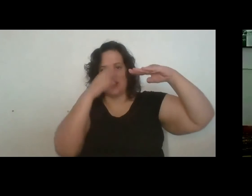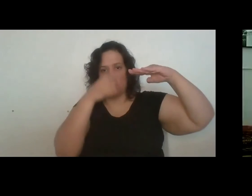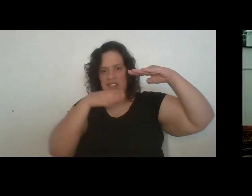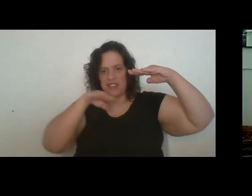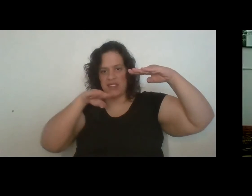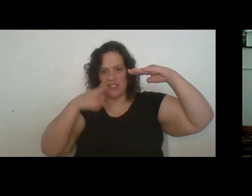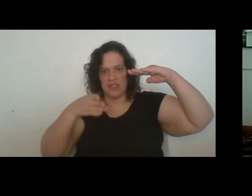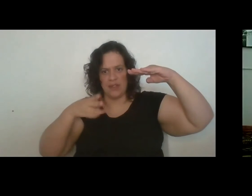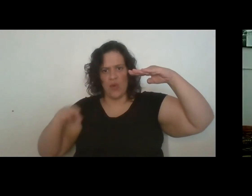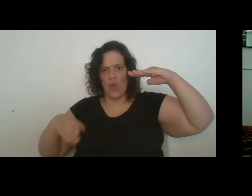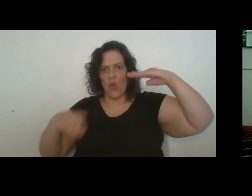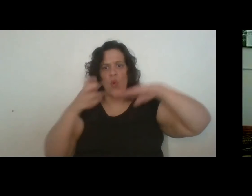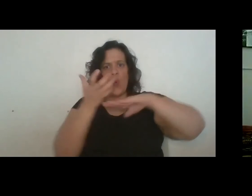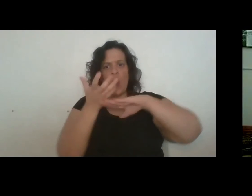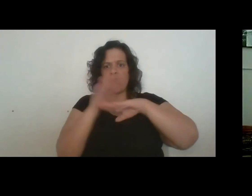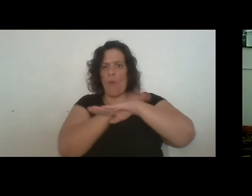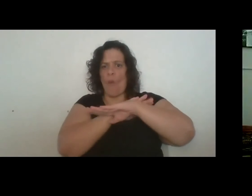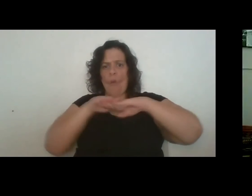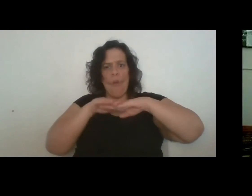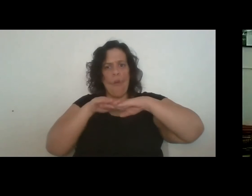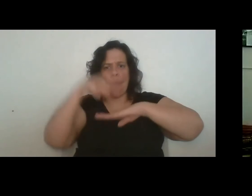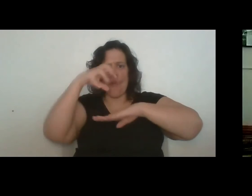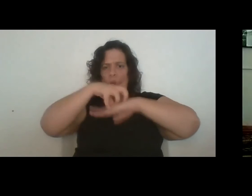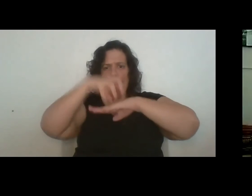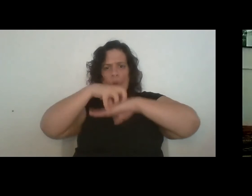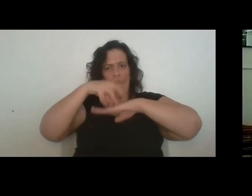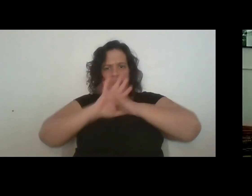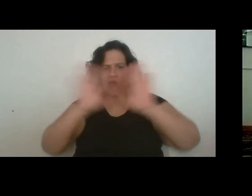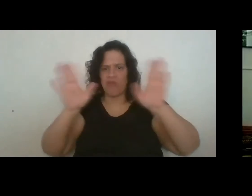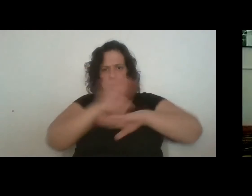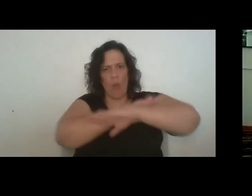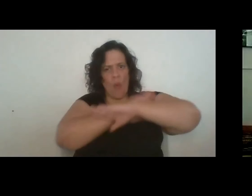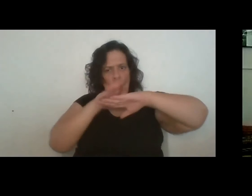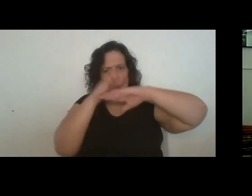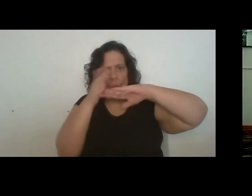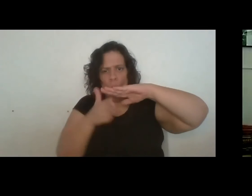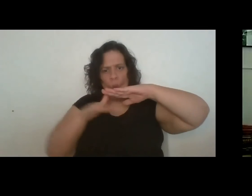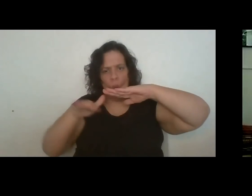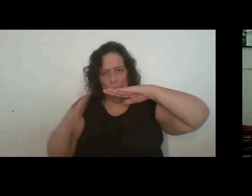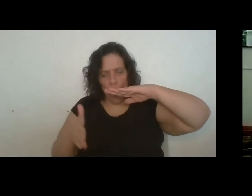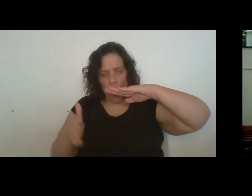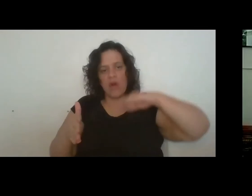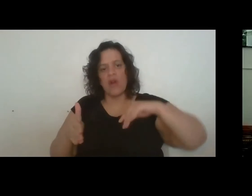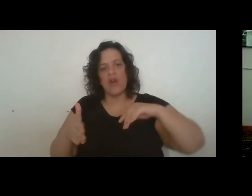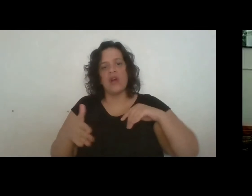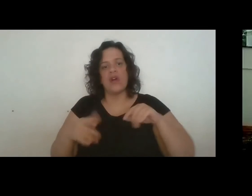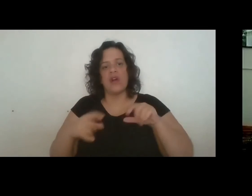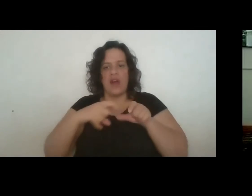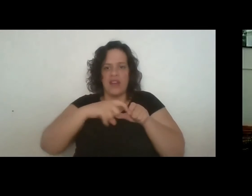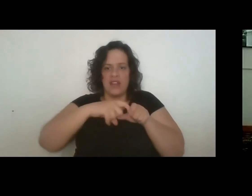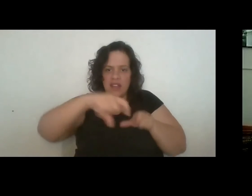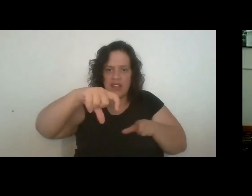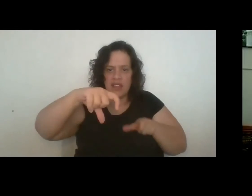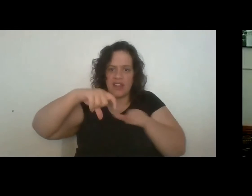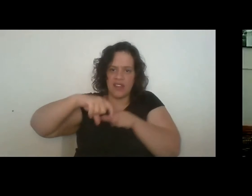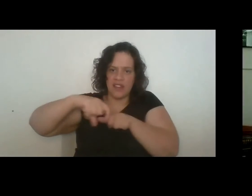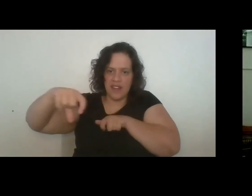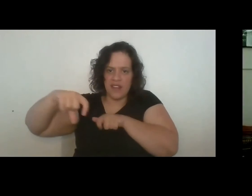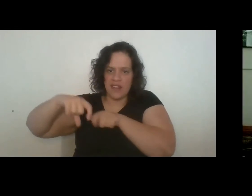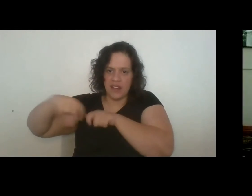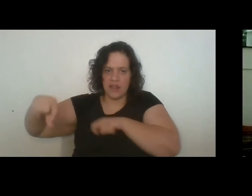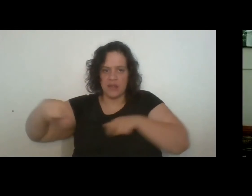impermeável, né? E o que a gente foi abrir valetas, né, de umas canaletas laterais que